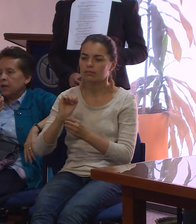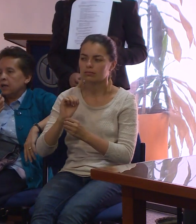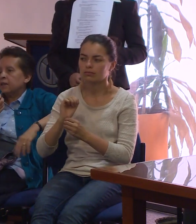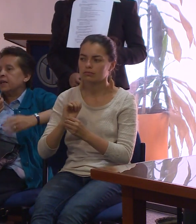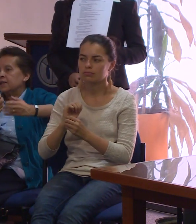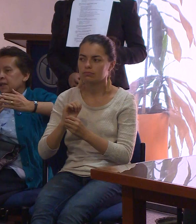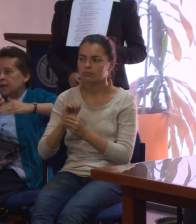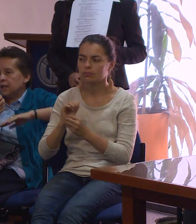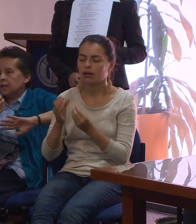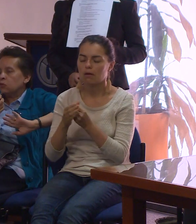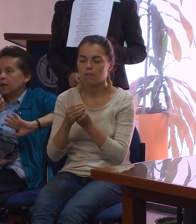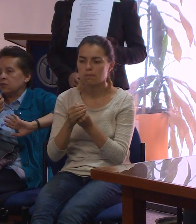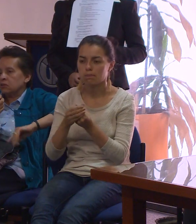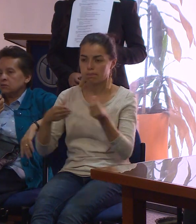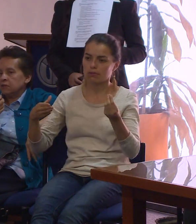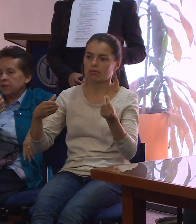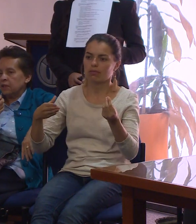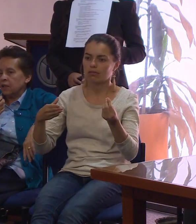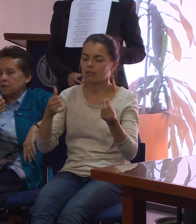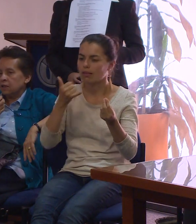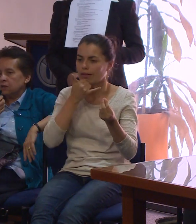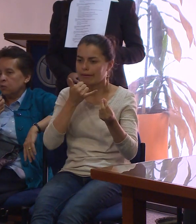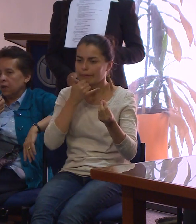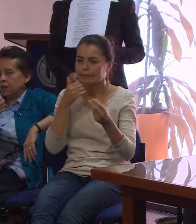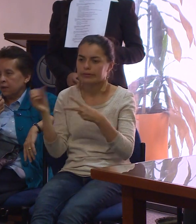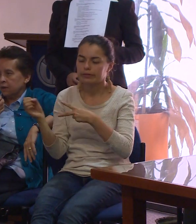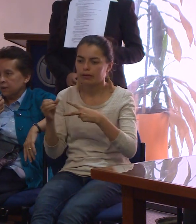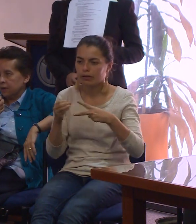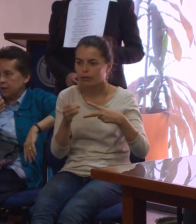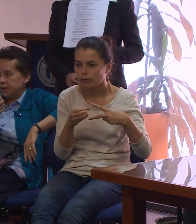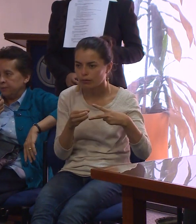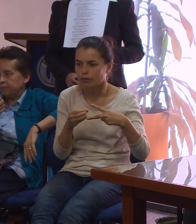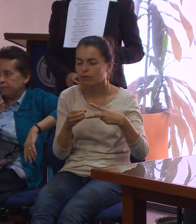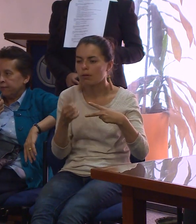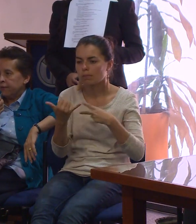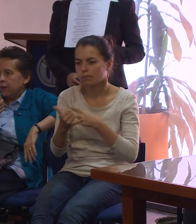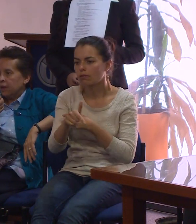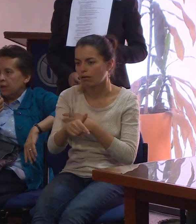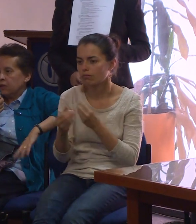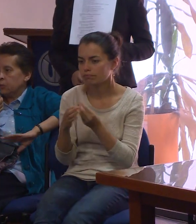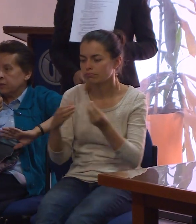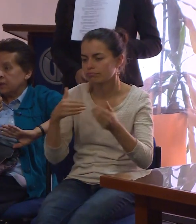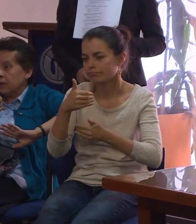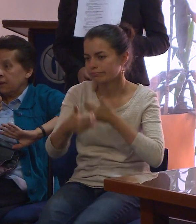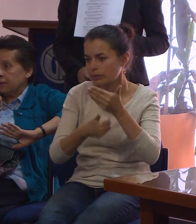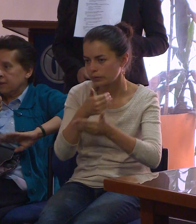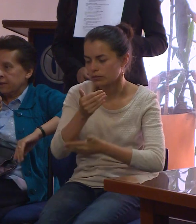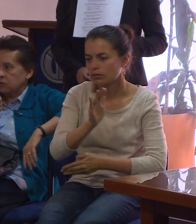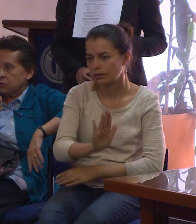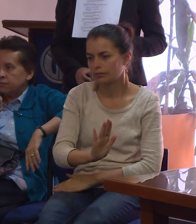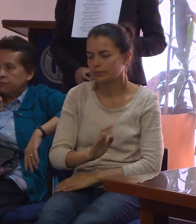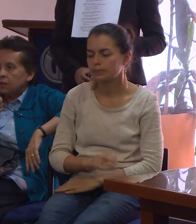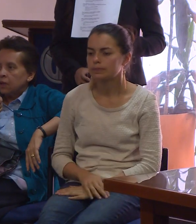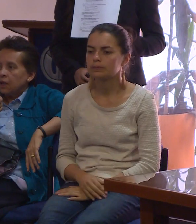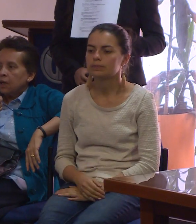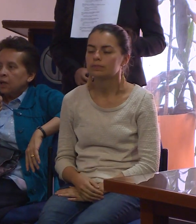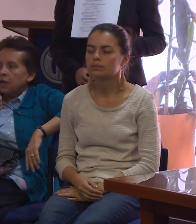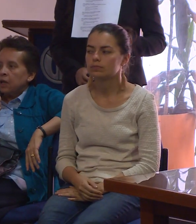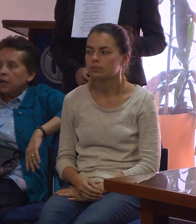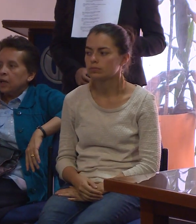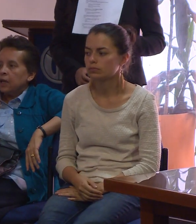a que desde la educación se dan lugar ahí. Eso pues a grandes rasgos.